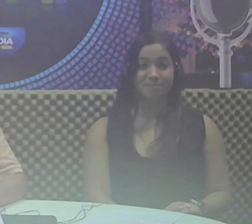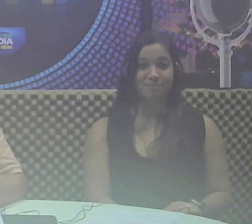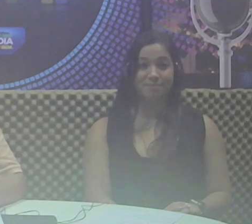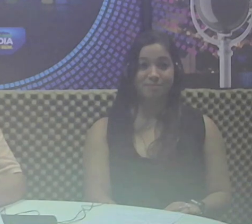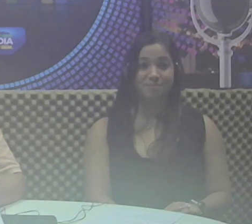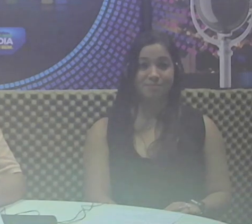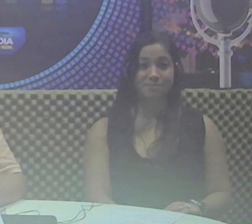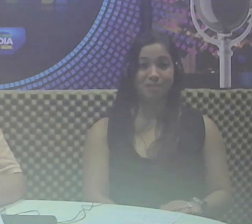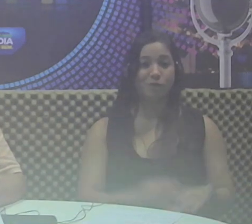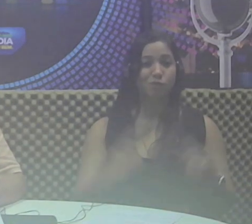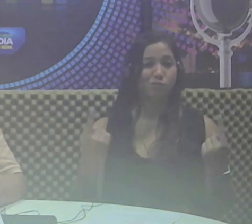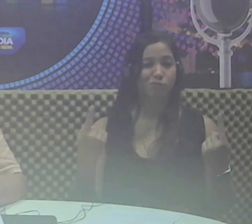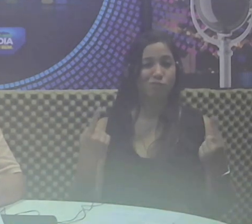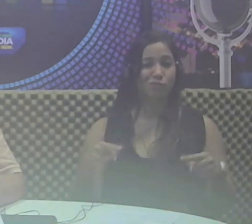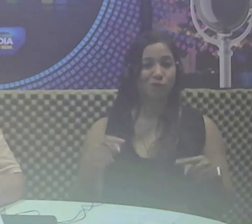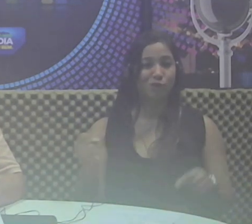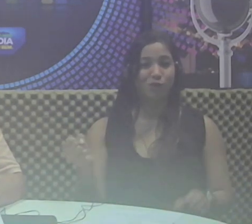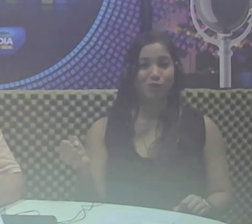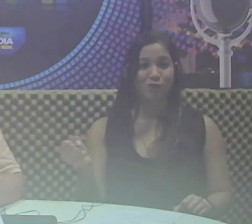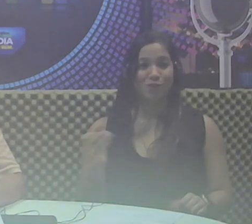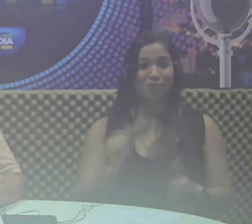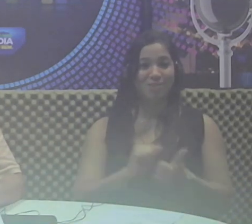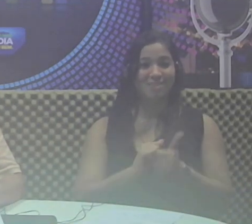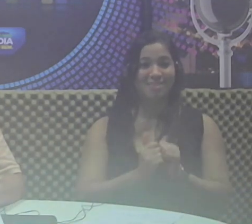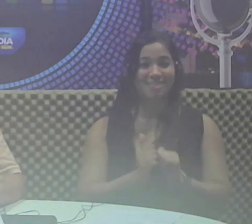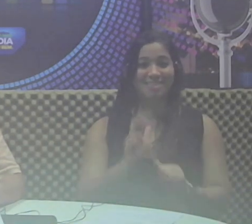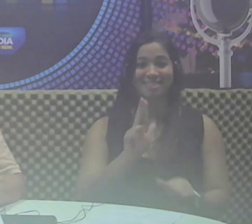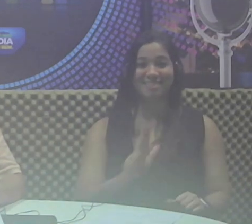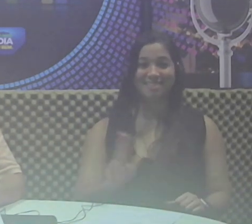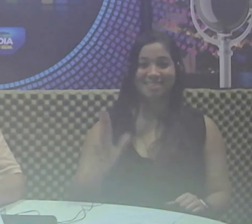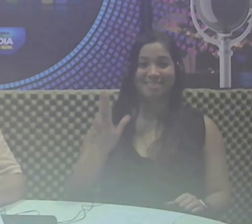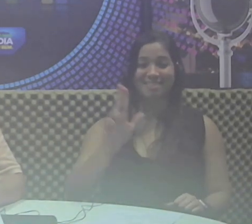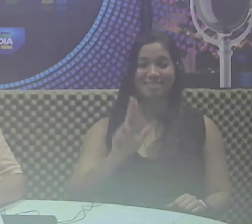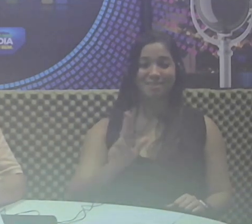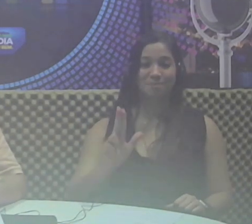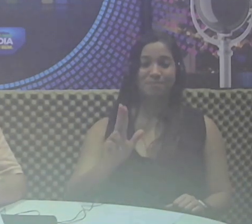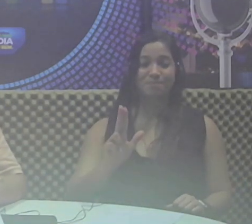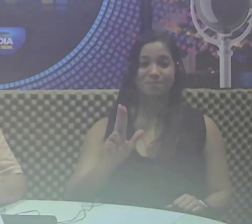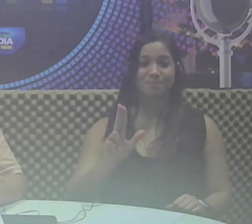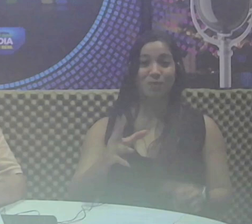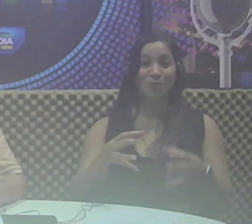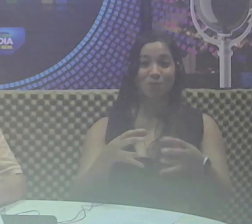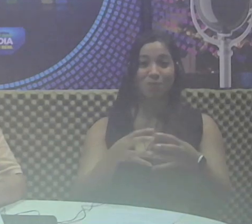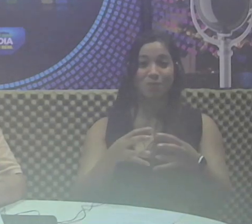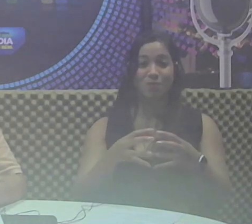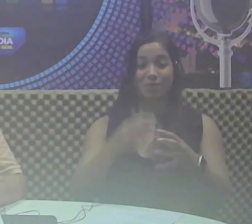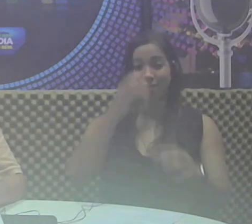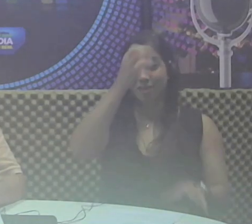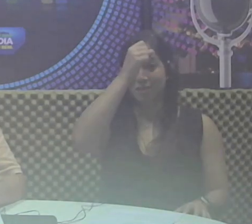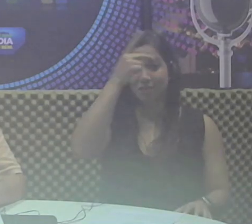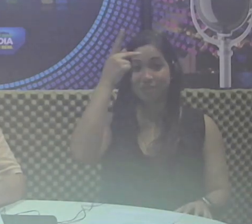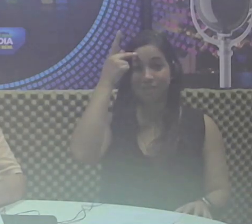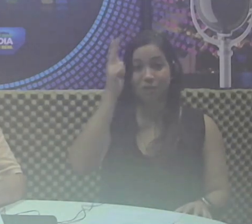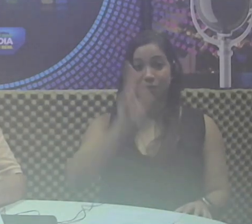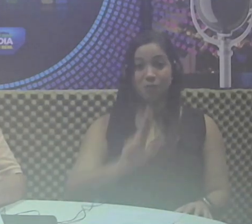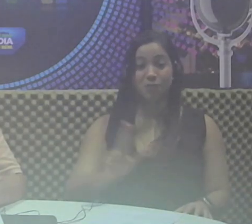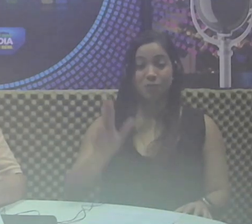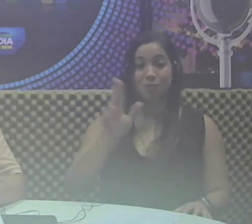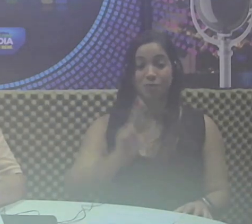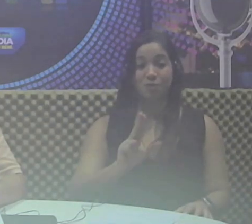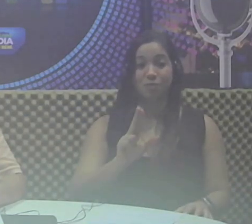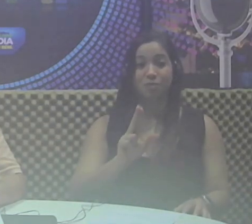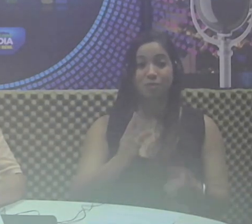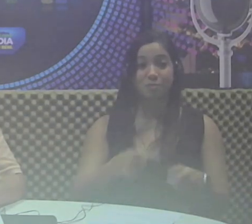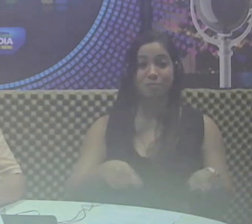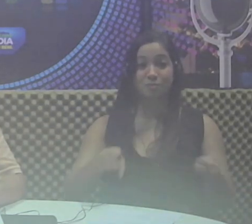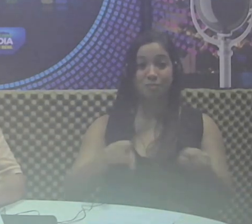Tem desafio novo chegando para o esporte de Uberlândia. A equipe da Prefeitura de Uberlândia, formada por meio de